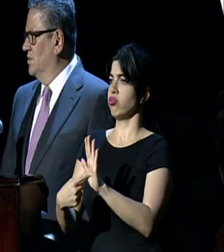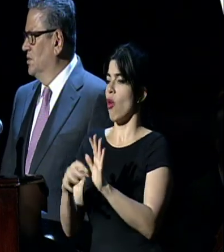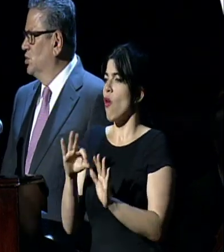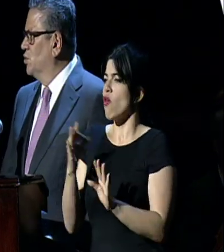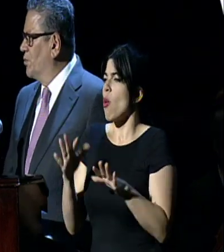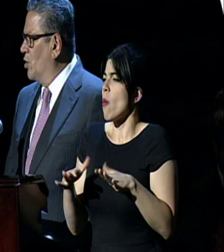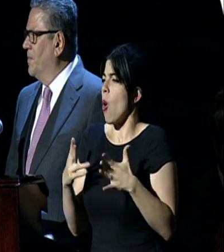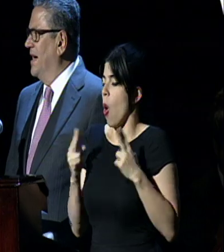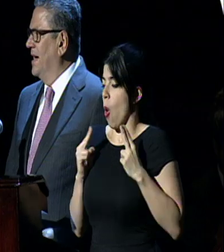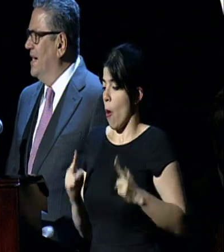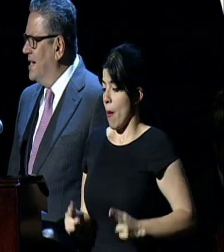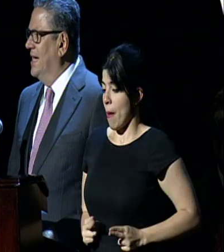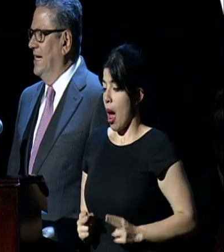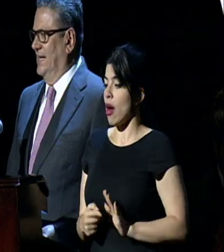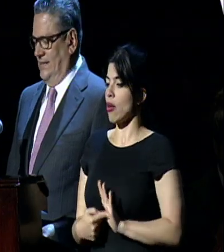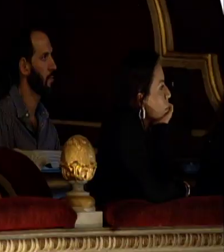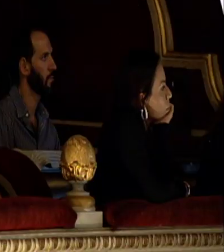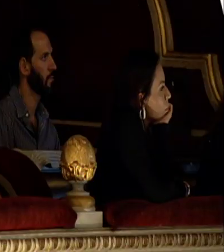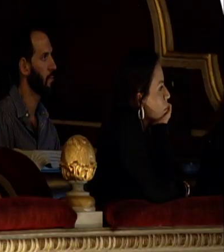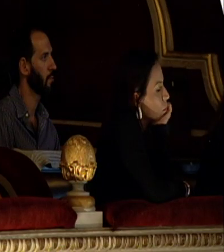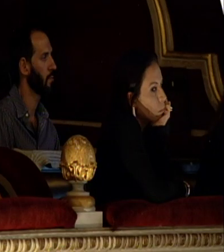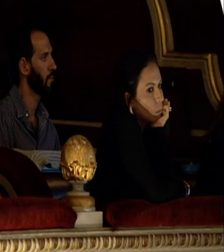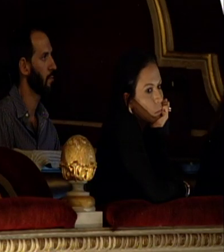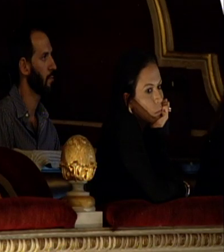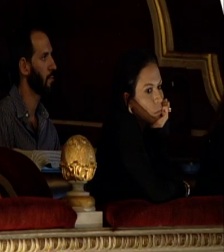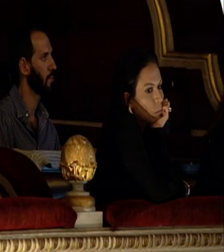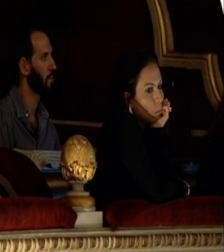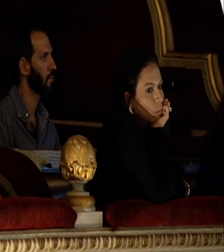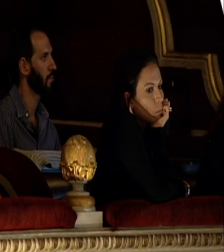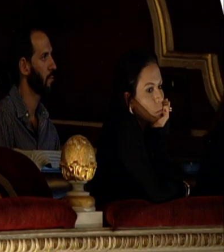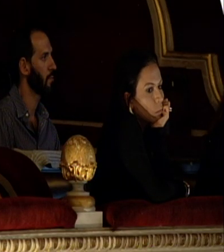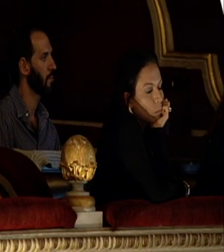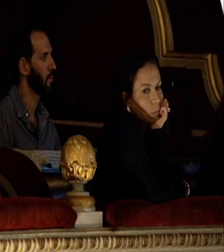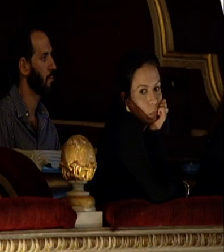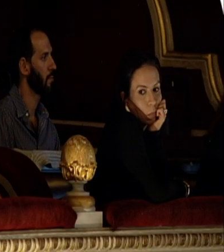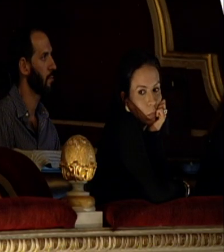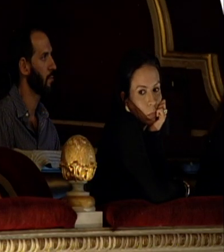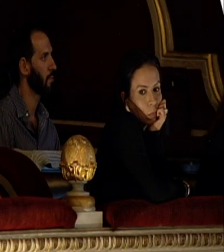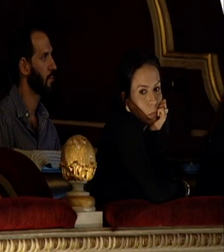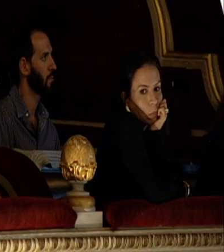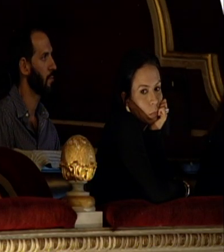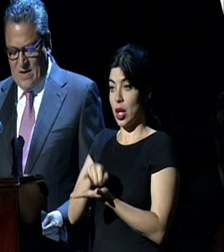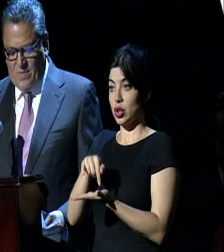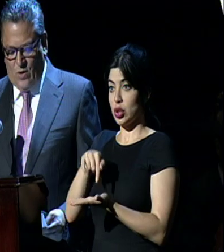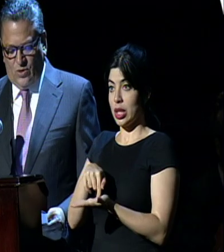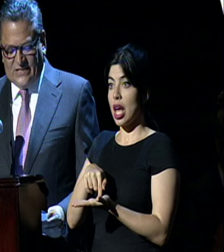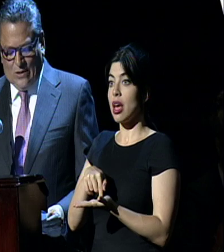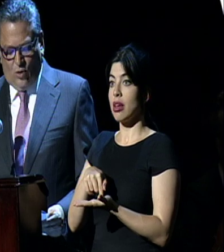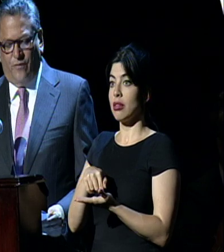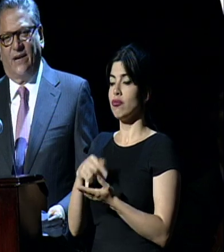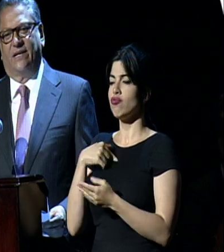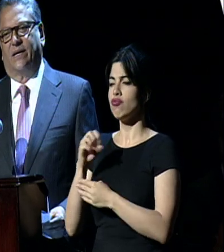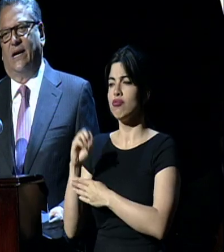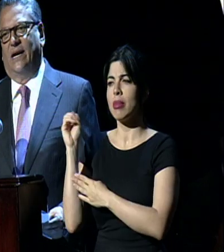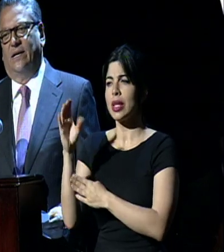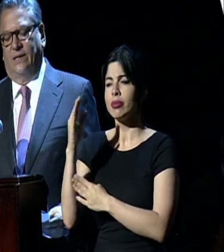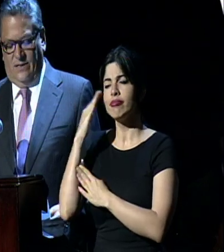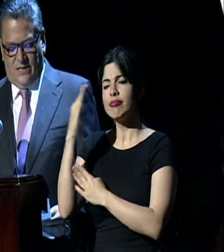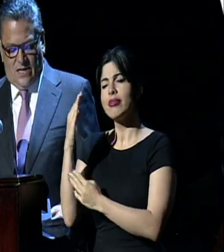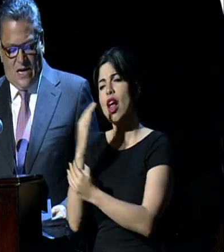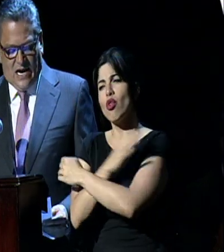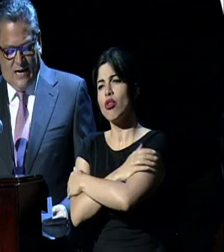humanismo su propia energía. Desde San José envío un saludo